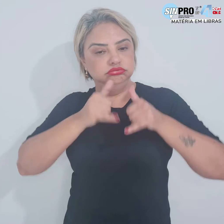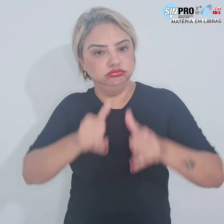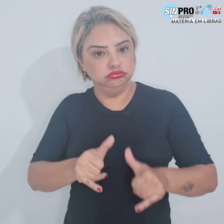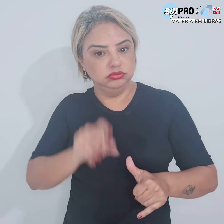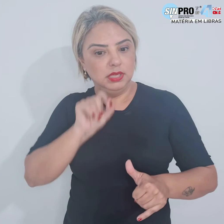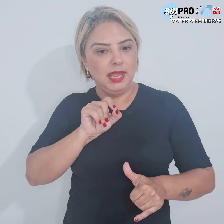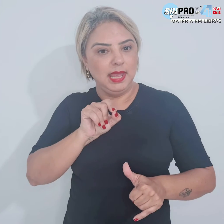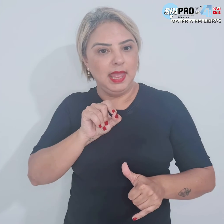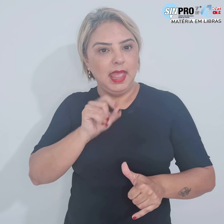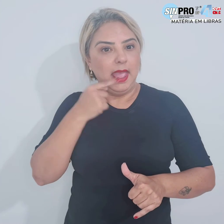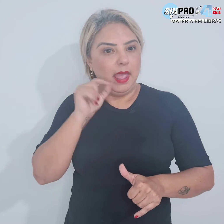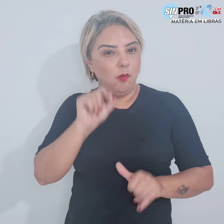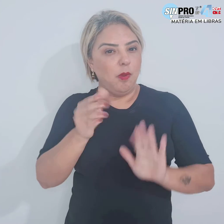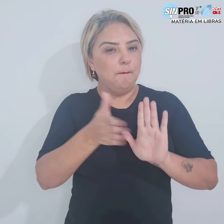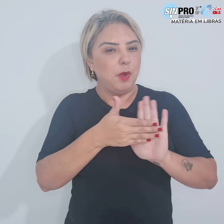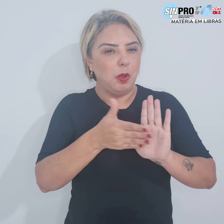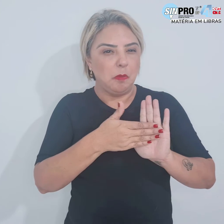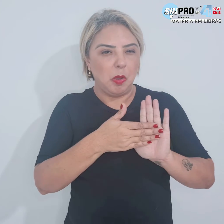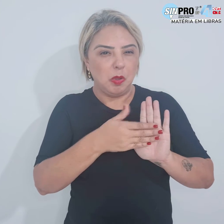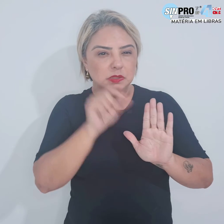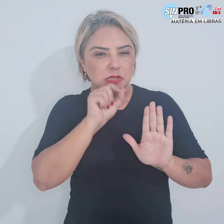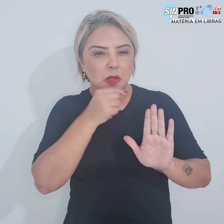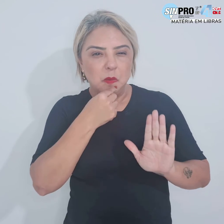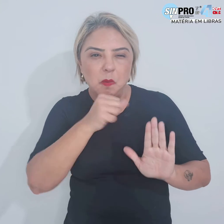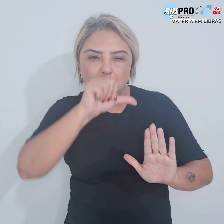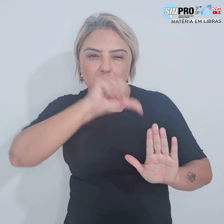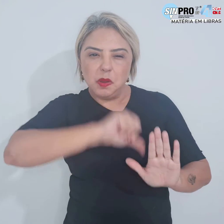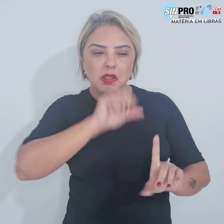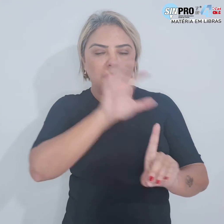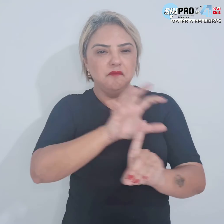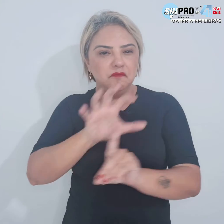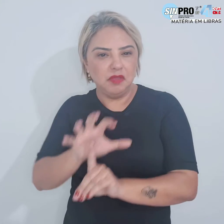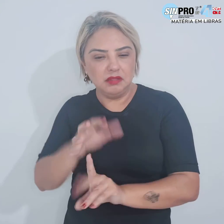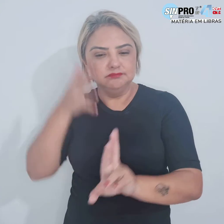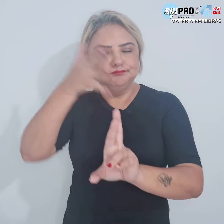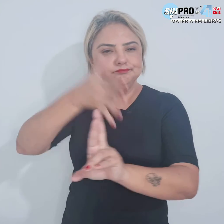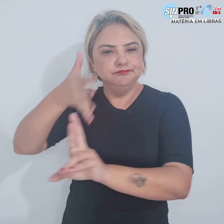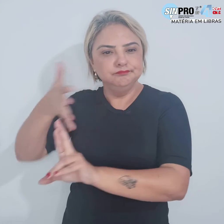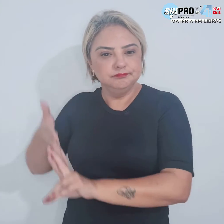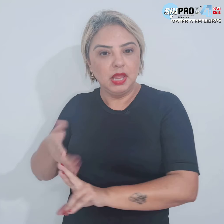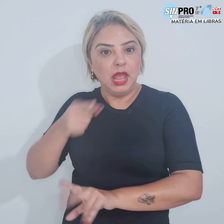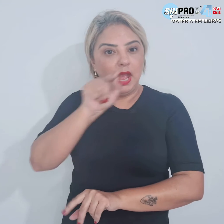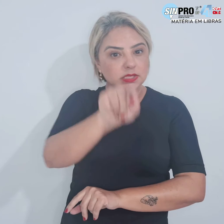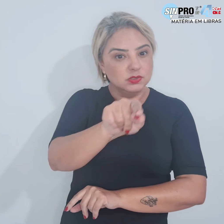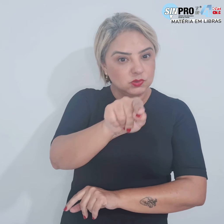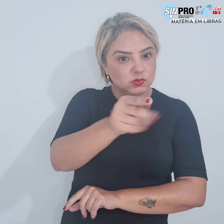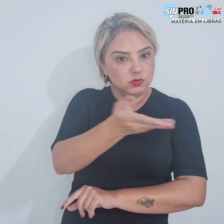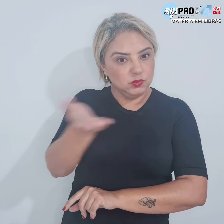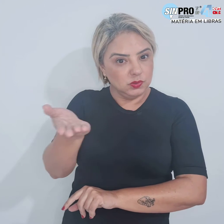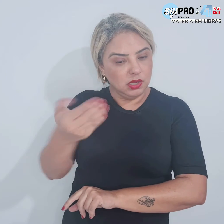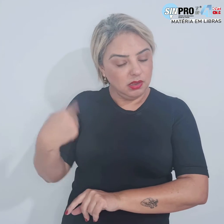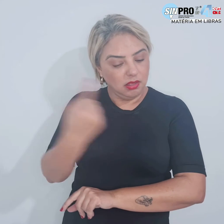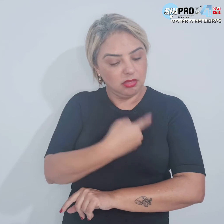das medidas perversas que afeta diretamente a sua e as nossas vidas,